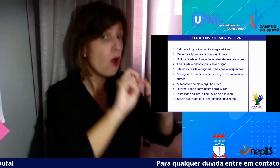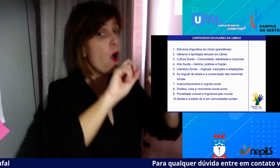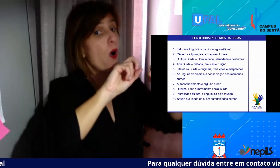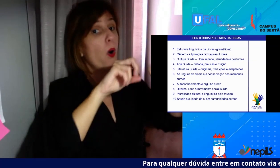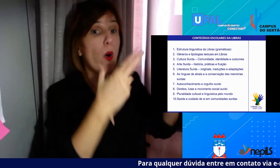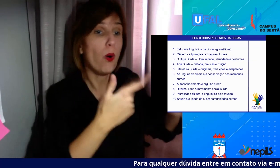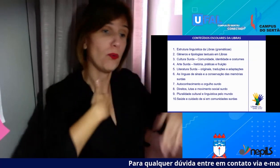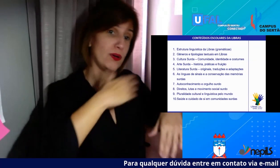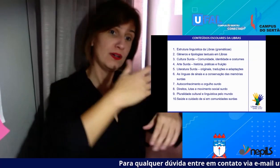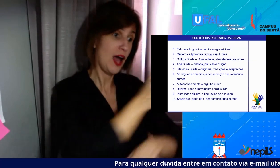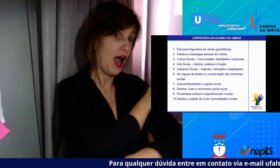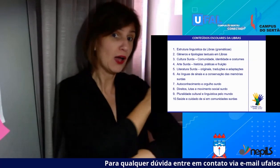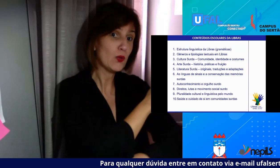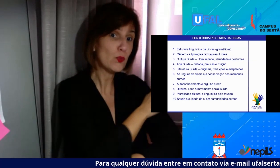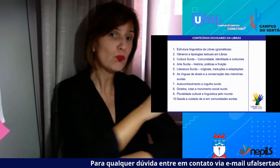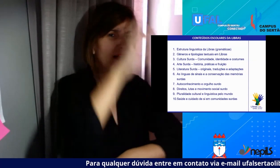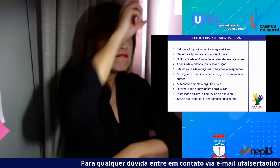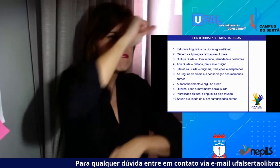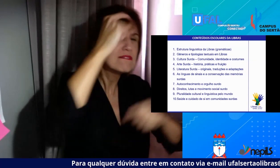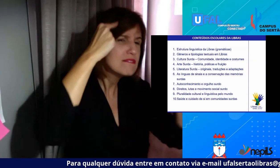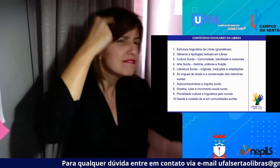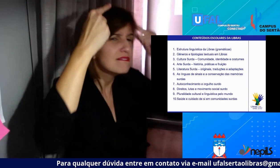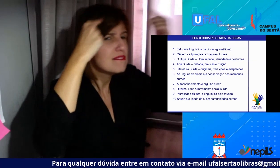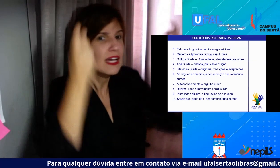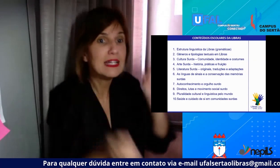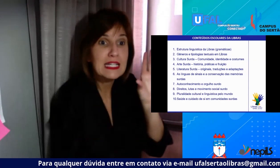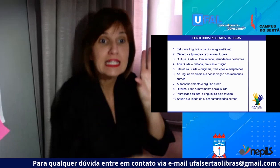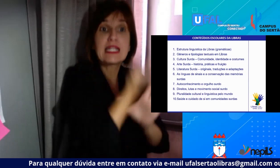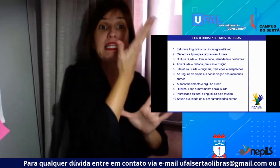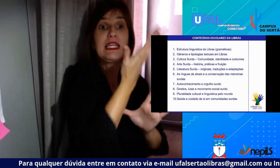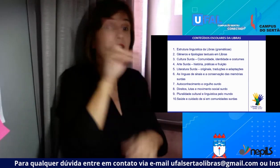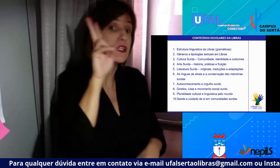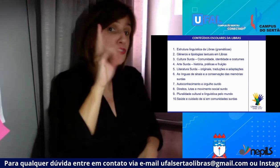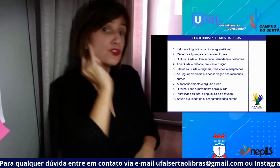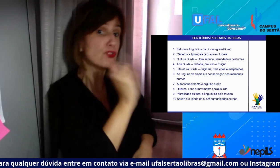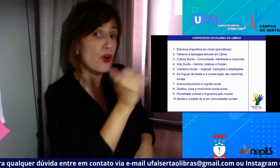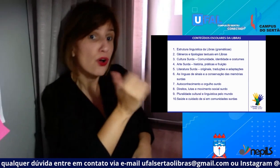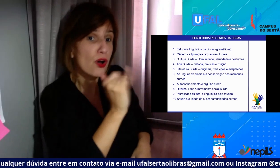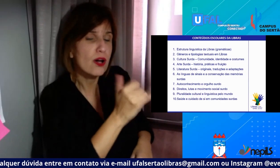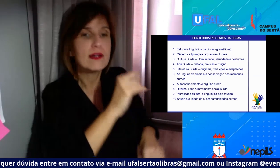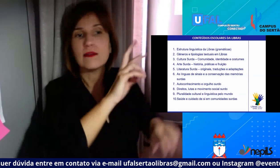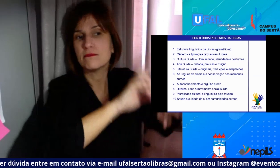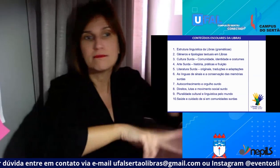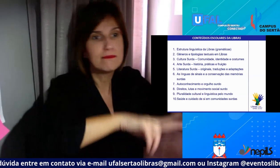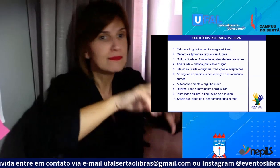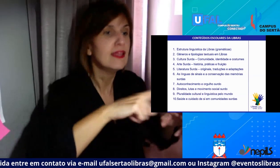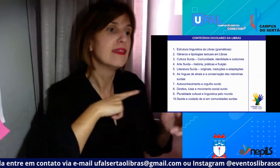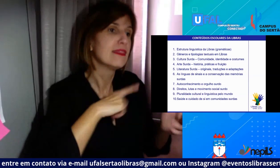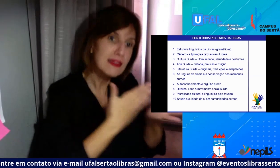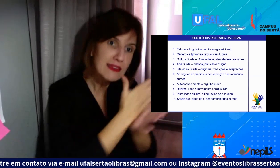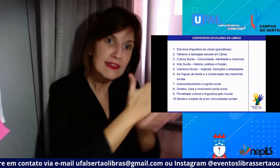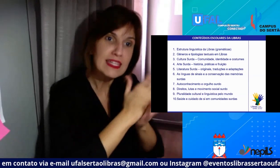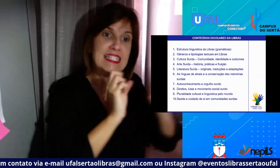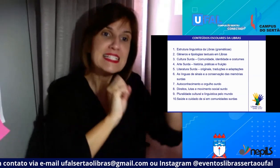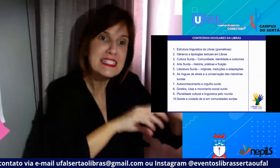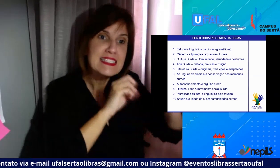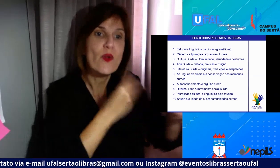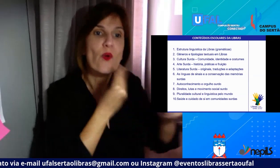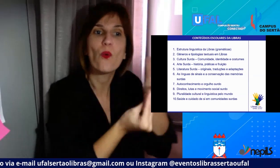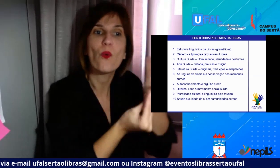de forma geral, adaptações, materiais originais de literatura surda, contação de histórias dos mais